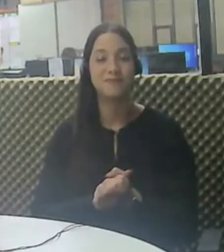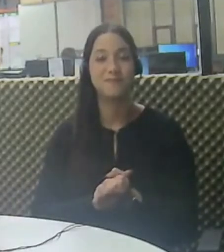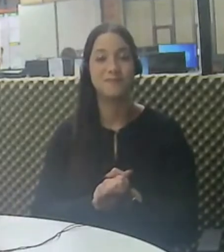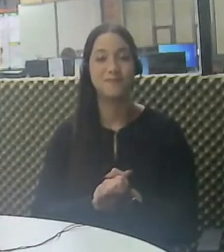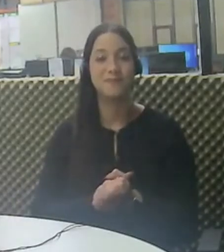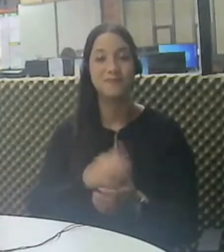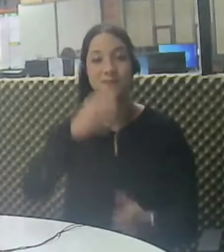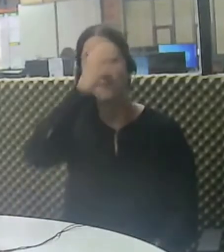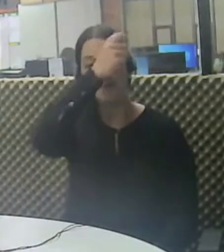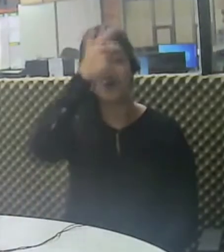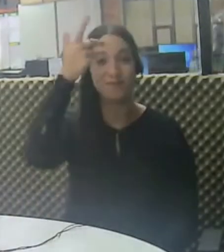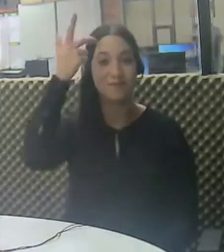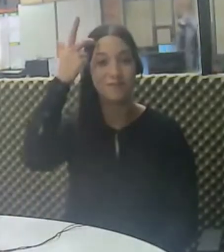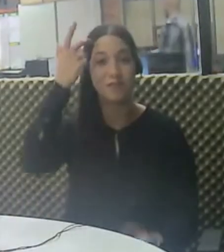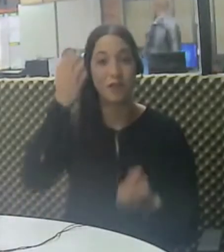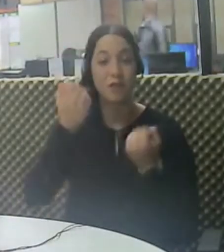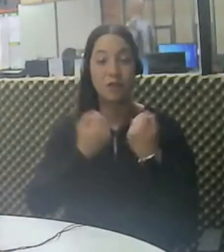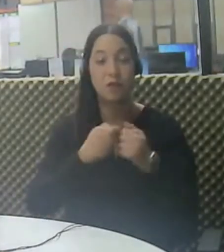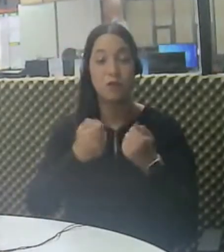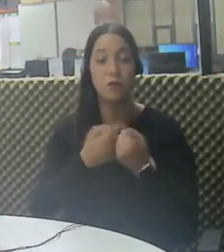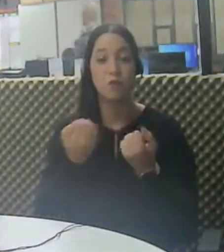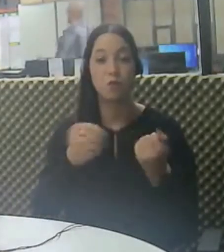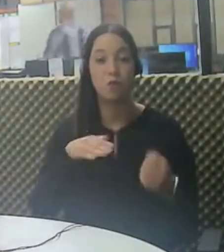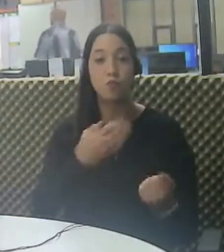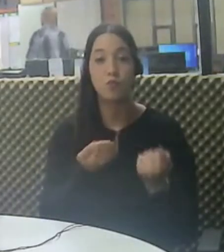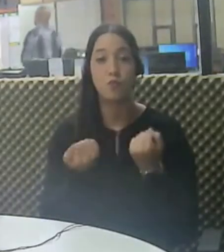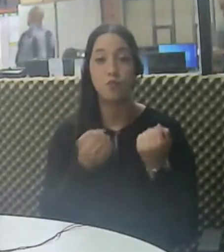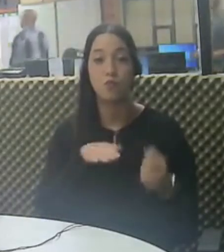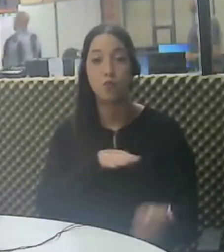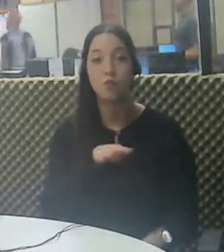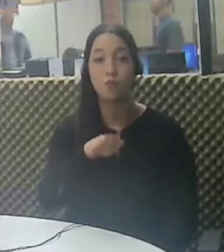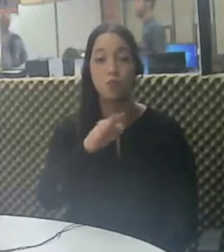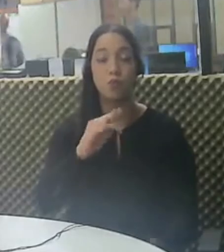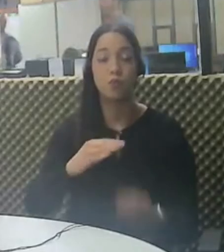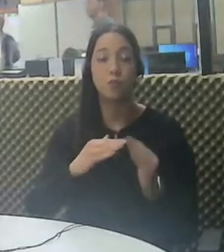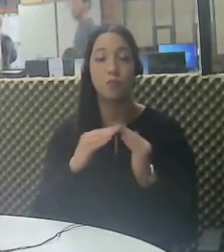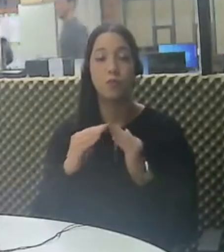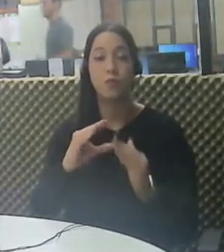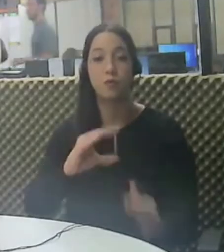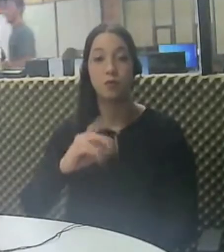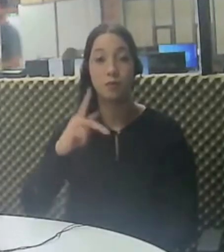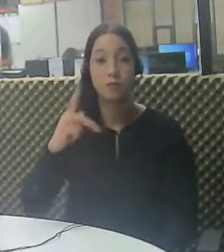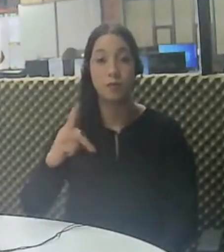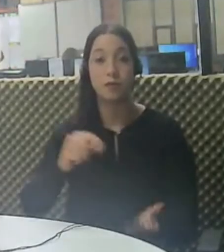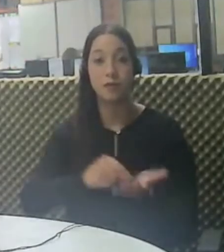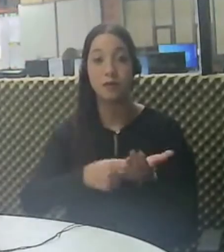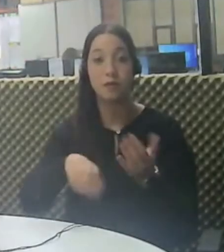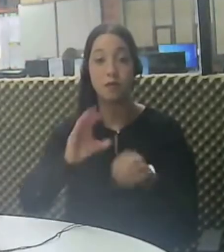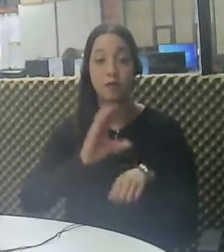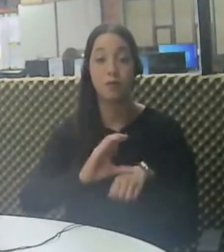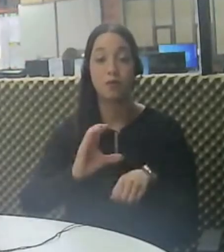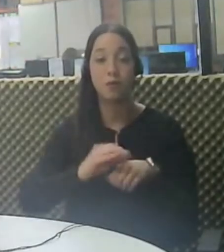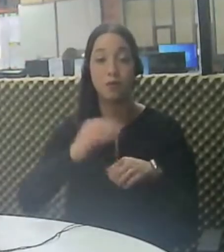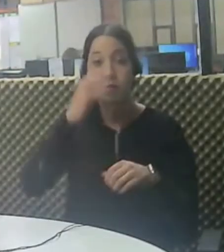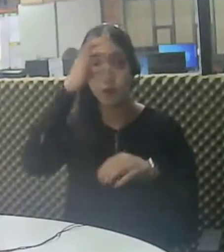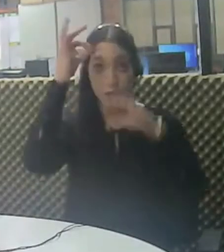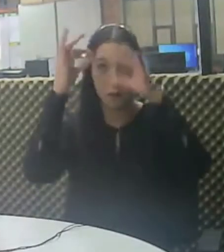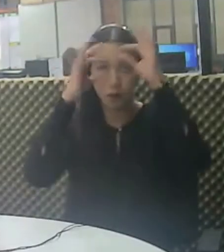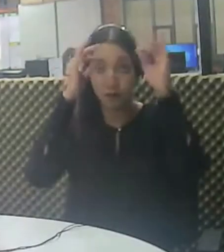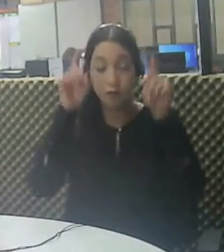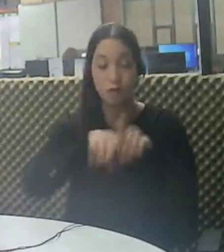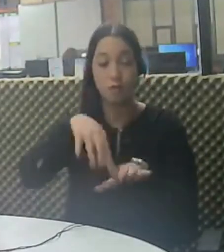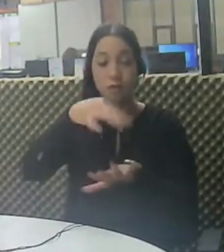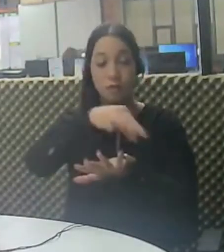A Prefeitura estaciona o ônibus Meu Ofício, no bairro Custódio Pereira. As inscrições para os cursos de design de